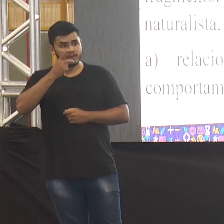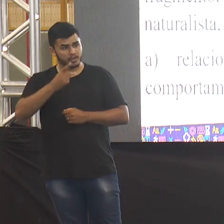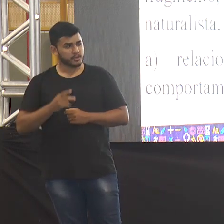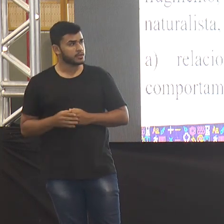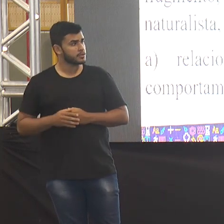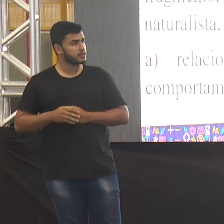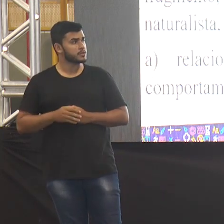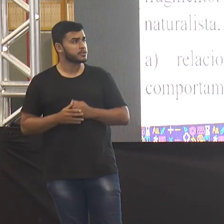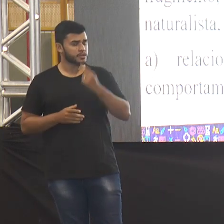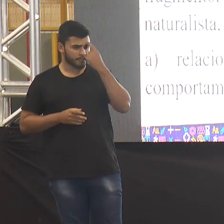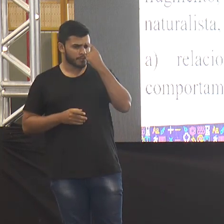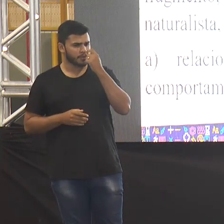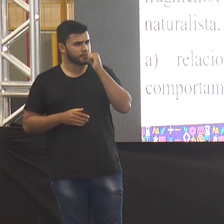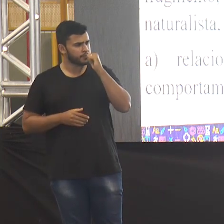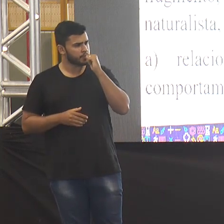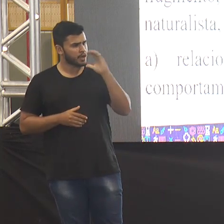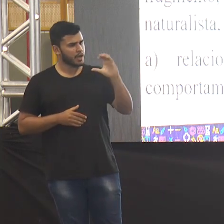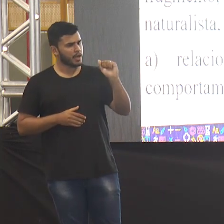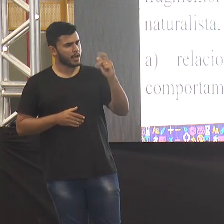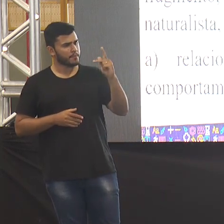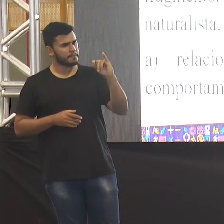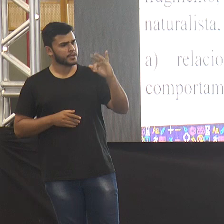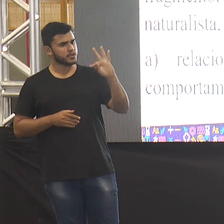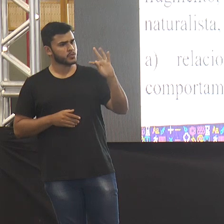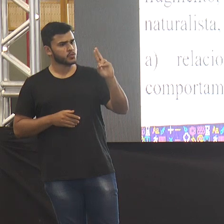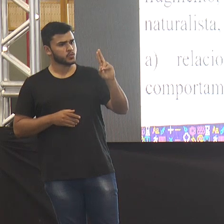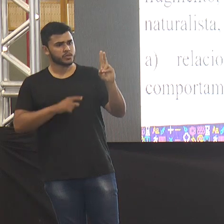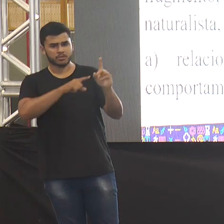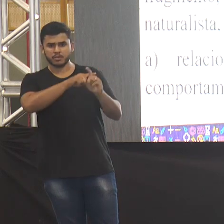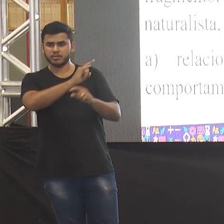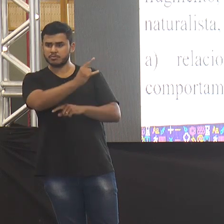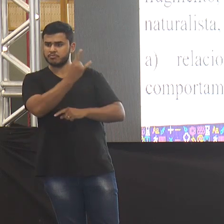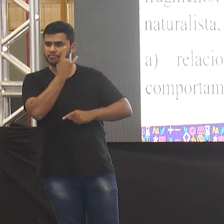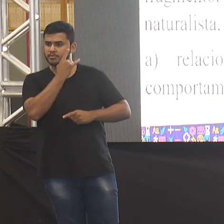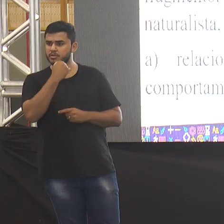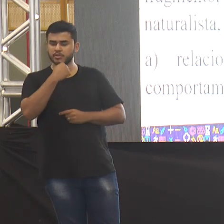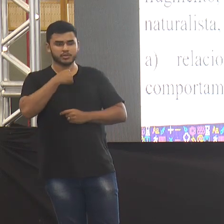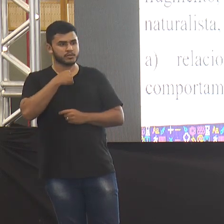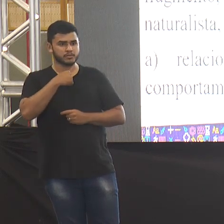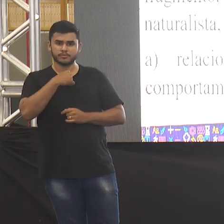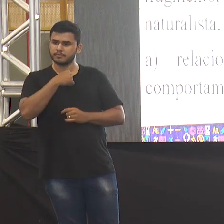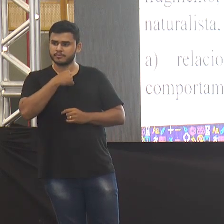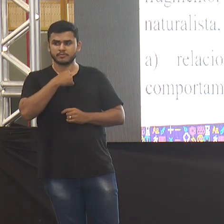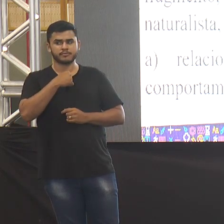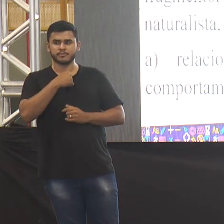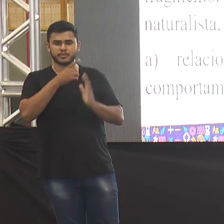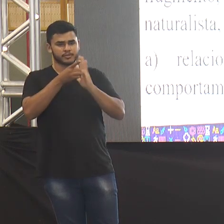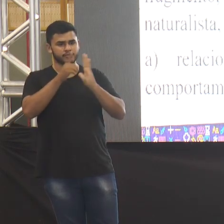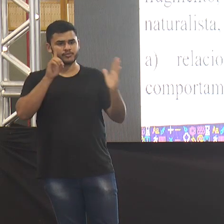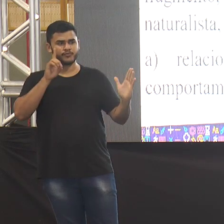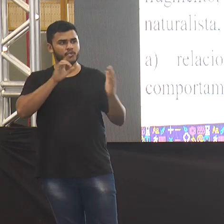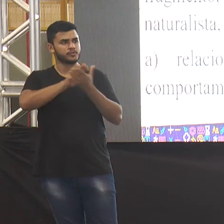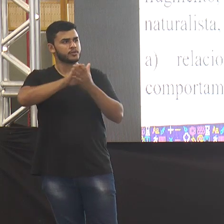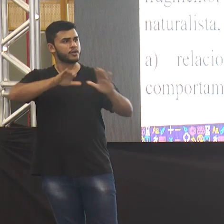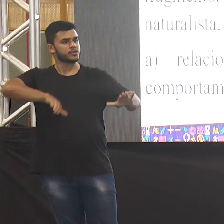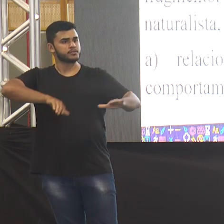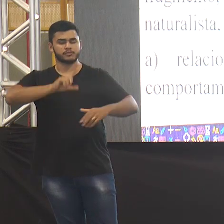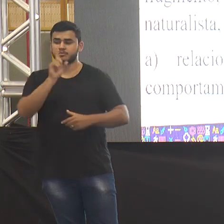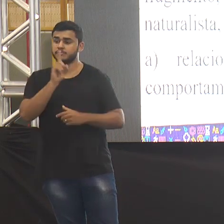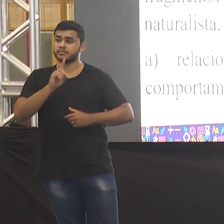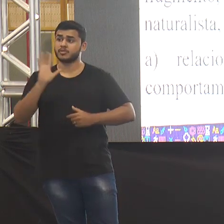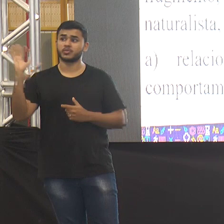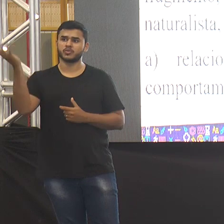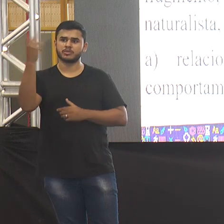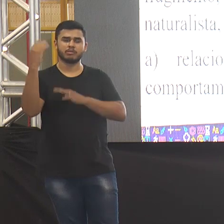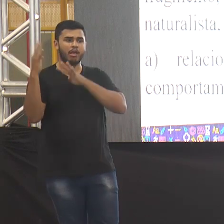quando suspeitou que a Capitu traiu, ele se divorciou? Não, ele não se divorciou. Porque